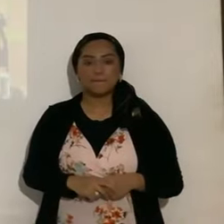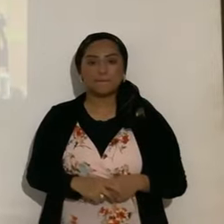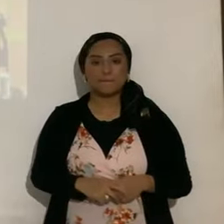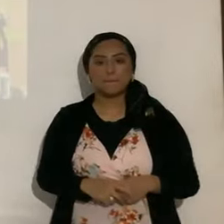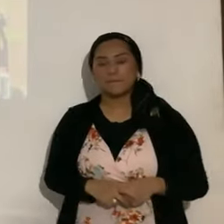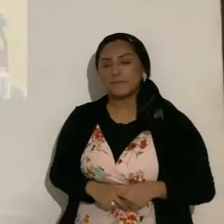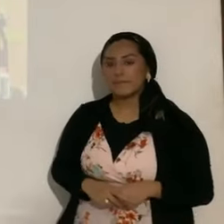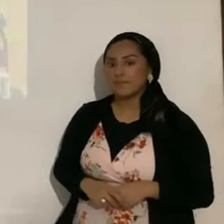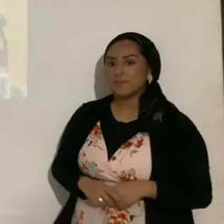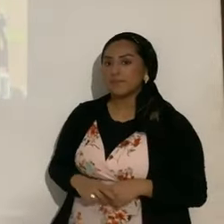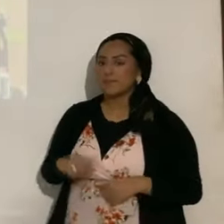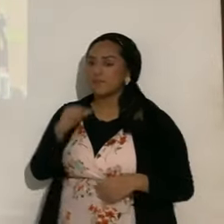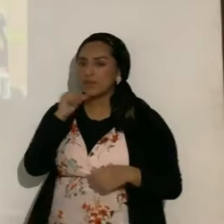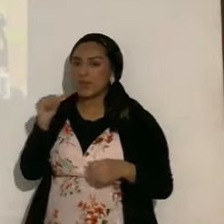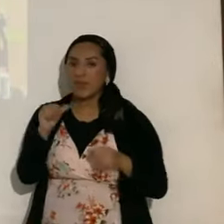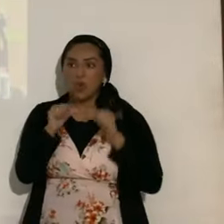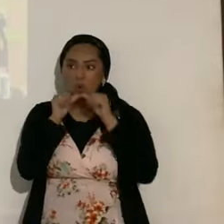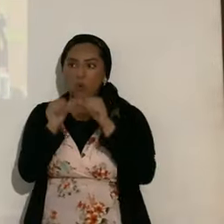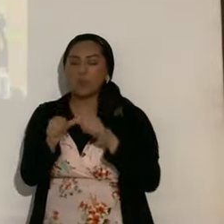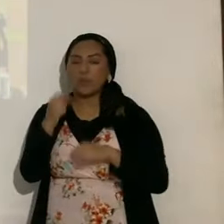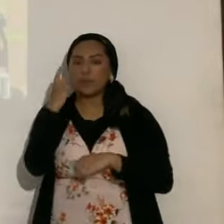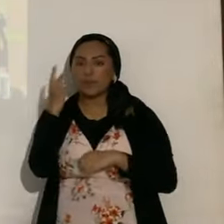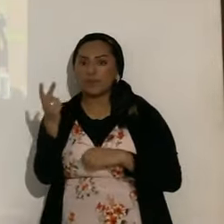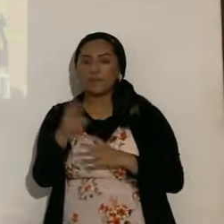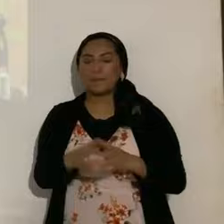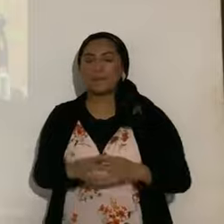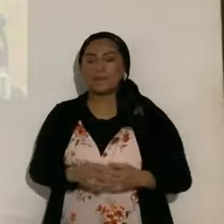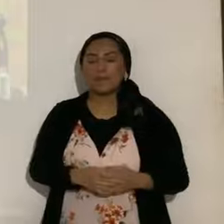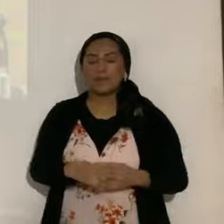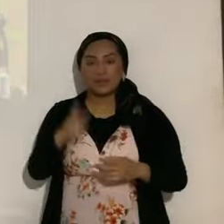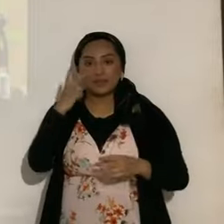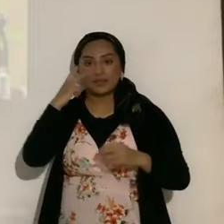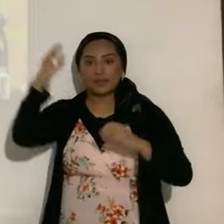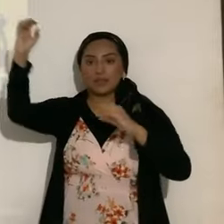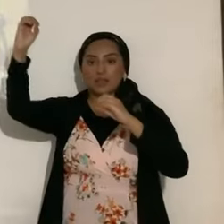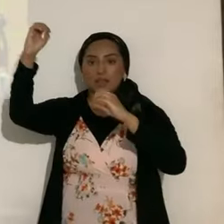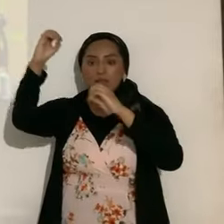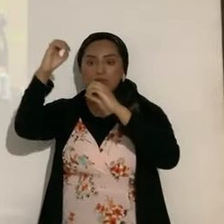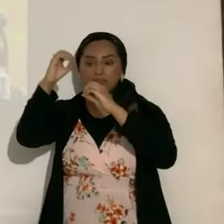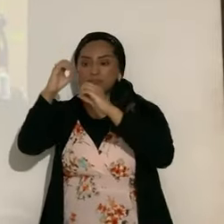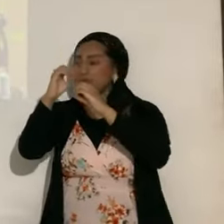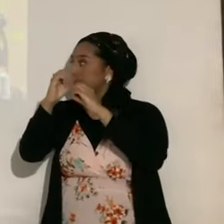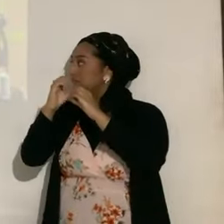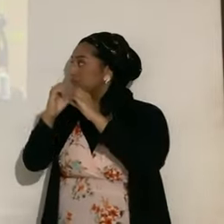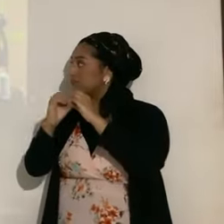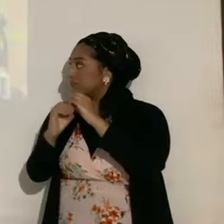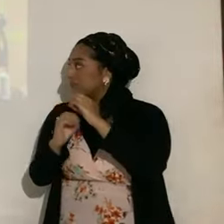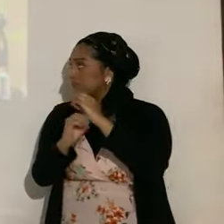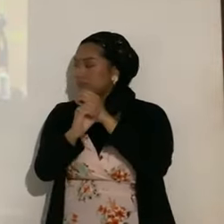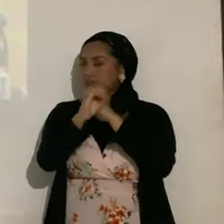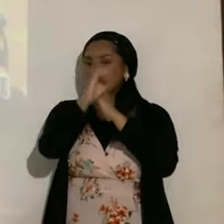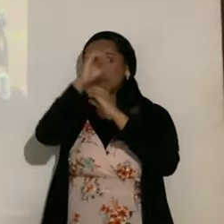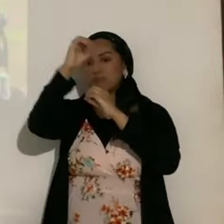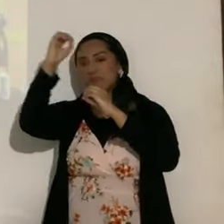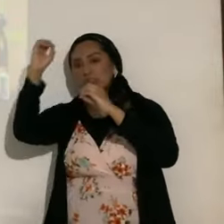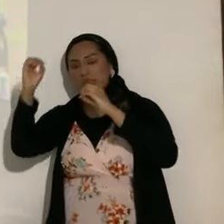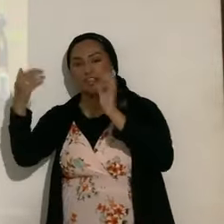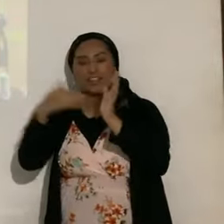alineación, por lo que ya vimos, como bajó, después hizo esto, y después otra vez, o sea, es una